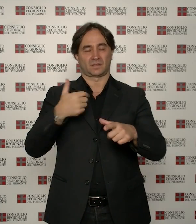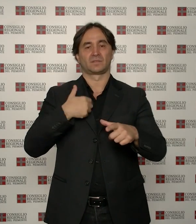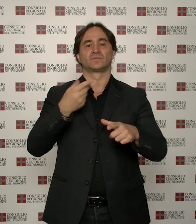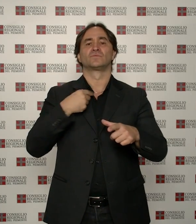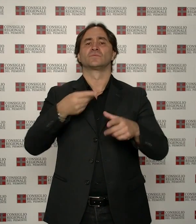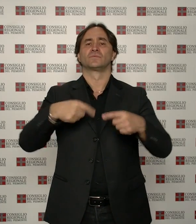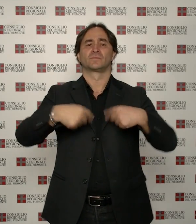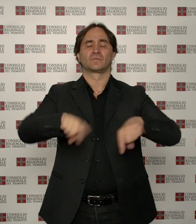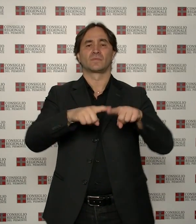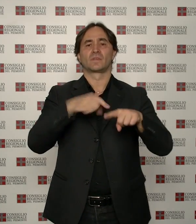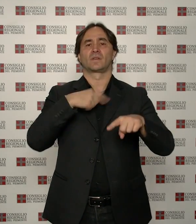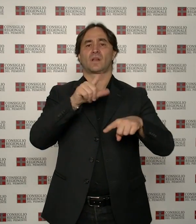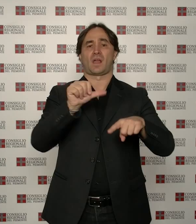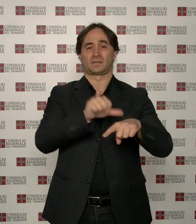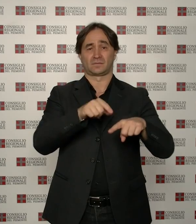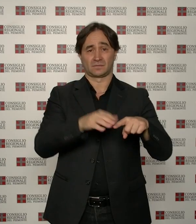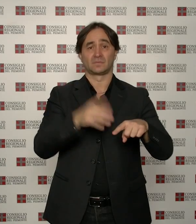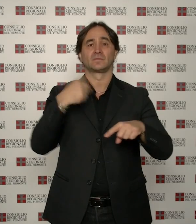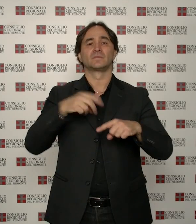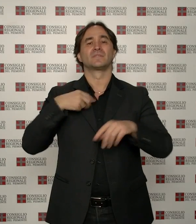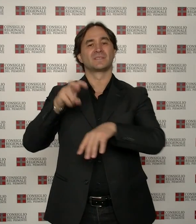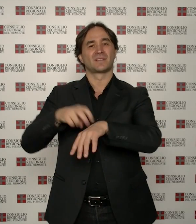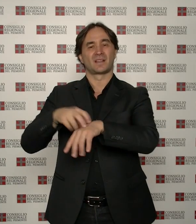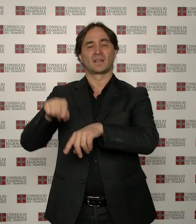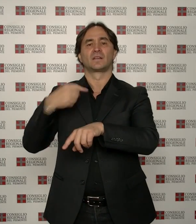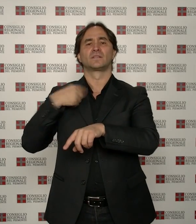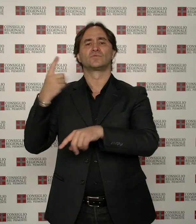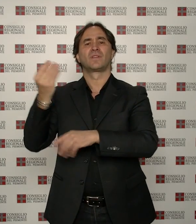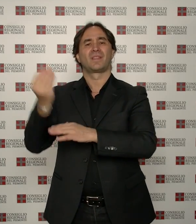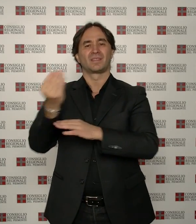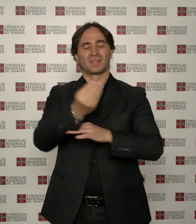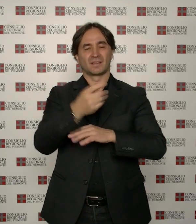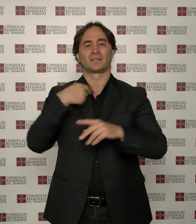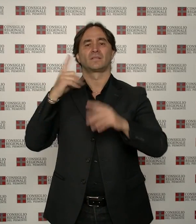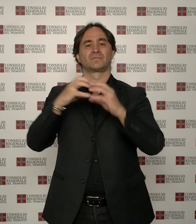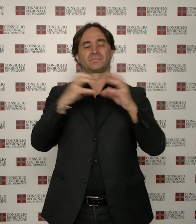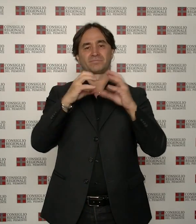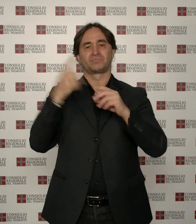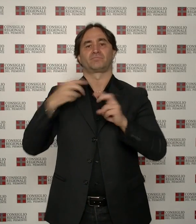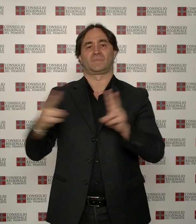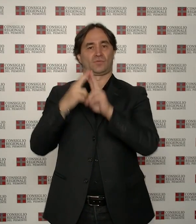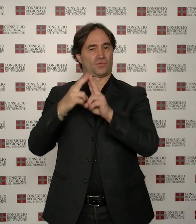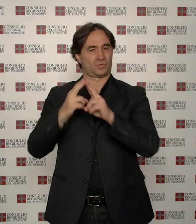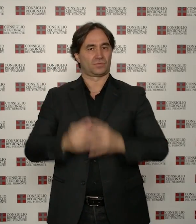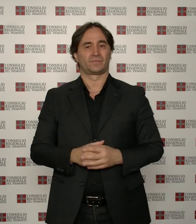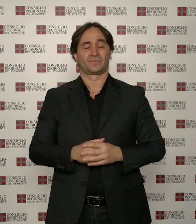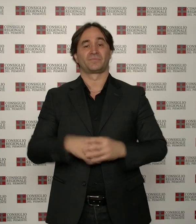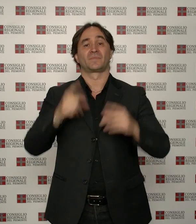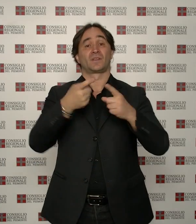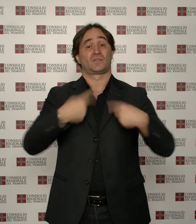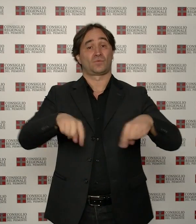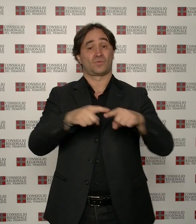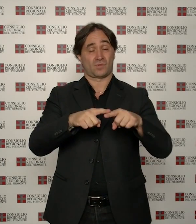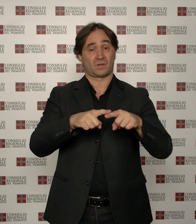VAS, mentre in sanità sono stati auditi enti e associazioni sui servizi di salute mentale. Riunione congiunta per